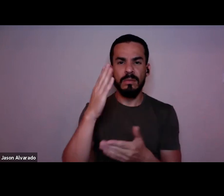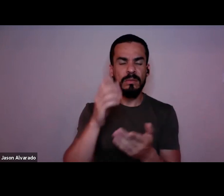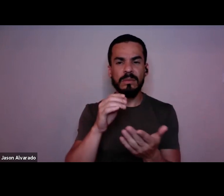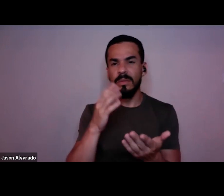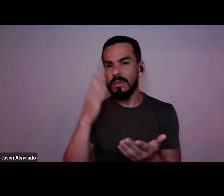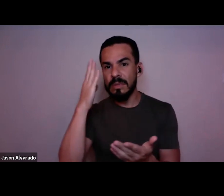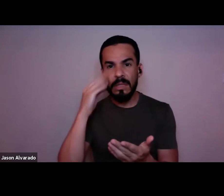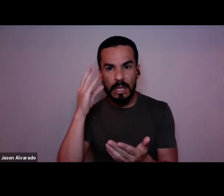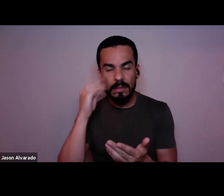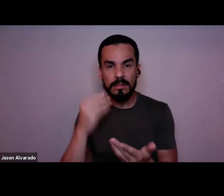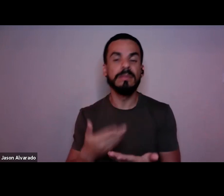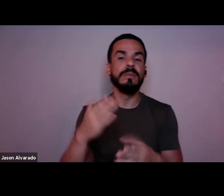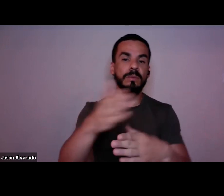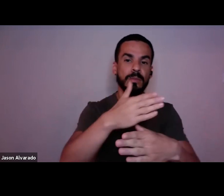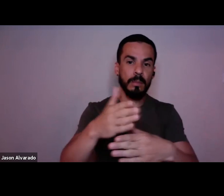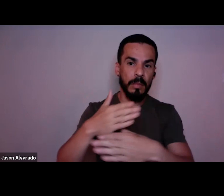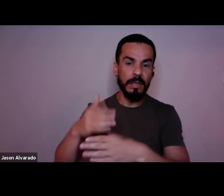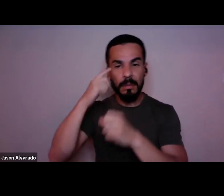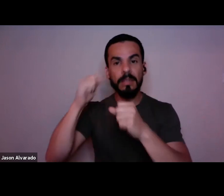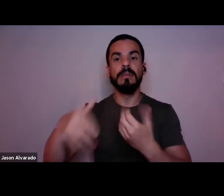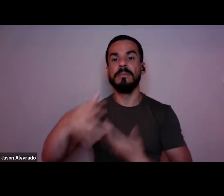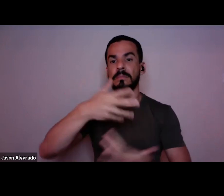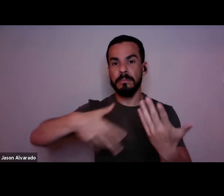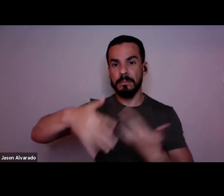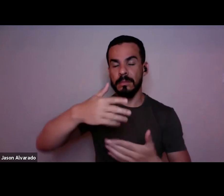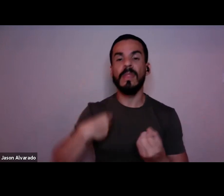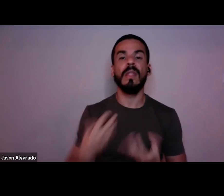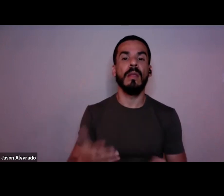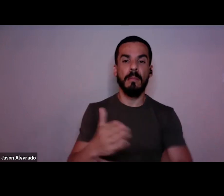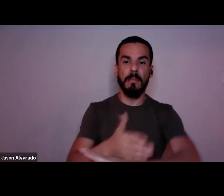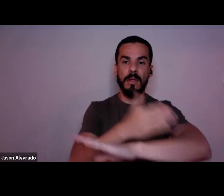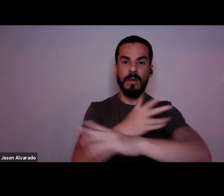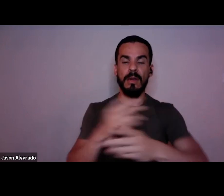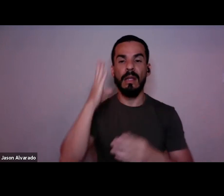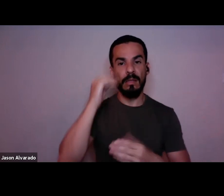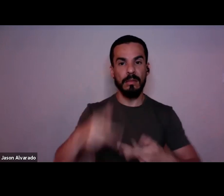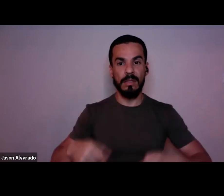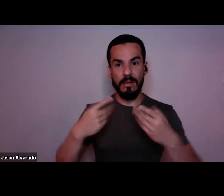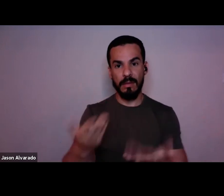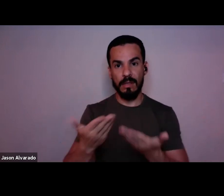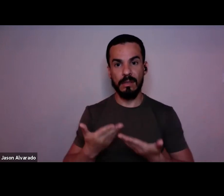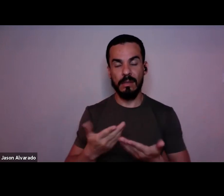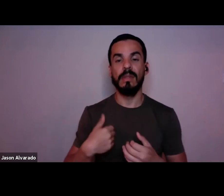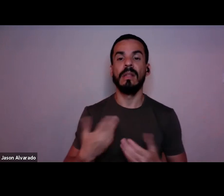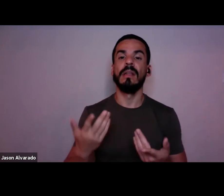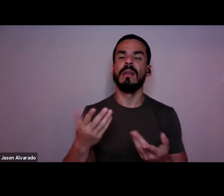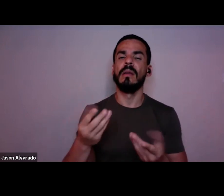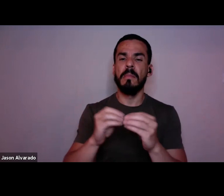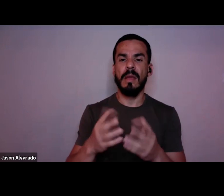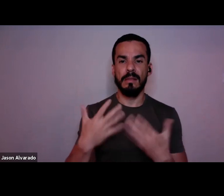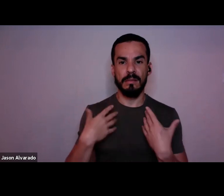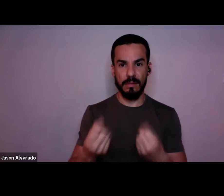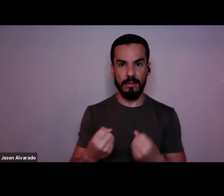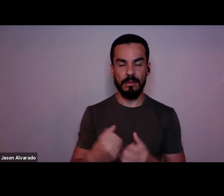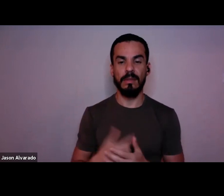experiencias y compartirlas para poder mejorar esta esta experiencia de vida que estamos teniendo y que sea un poco más saludable